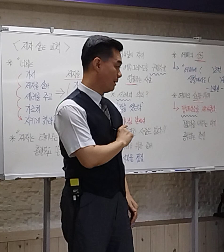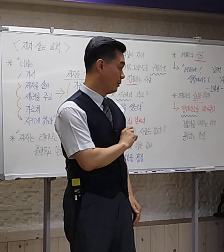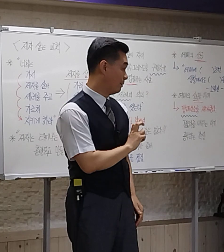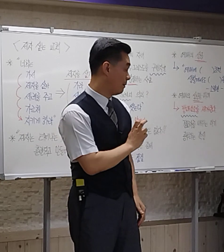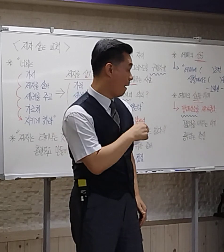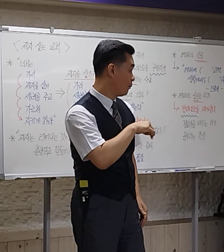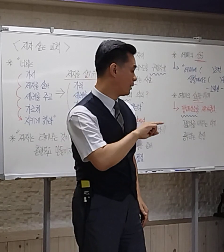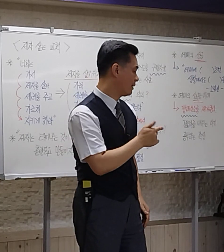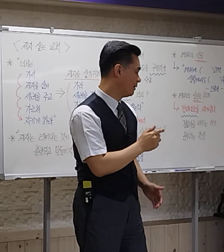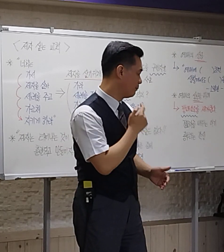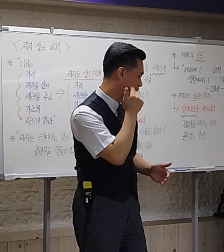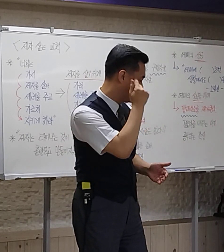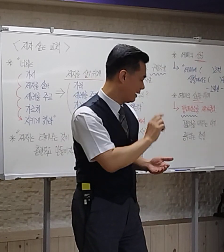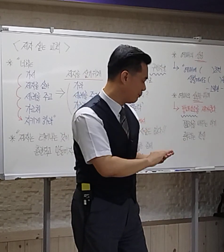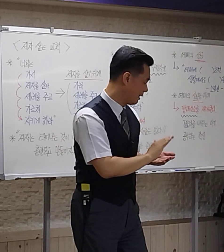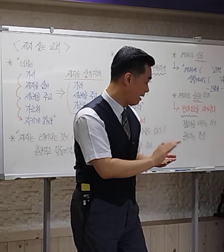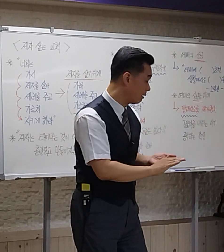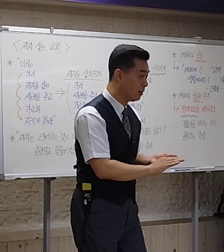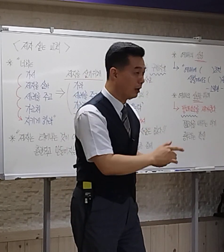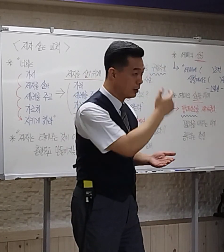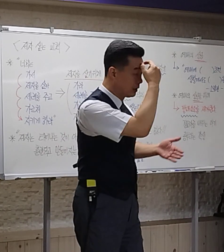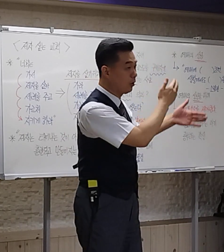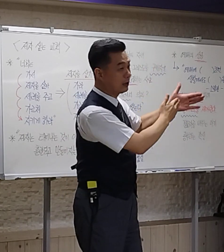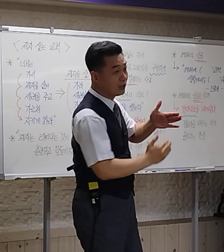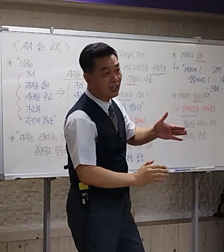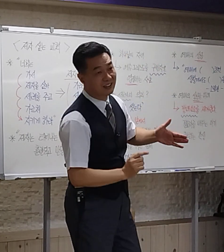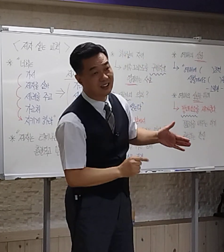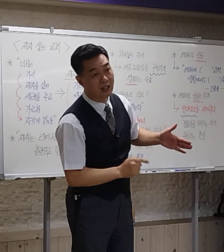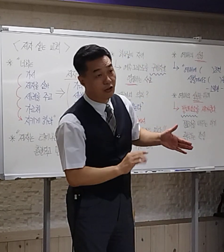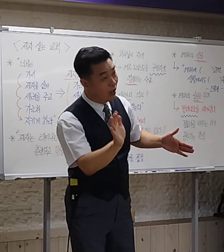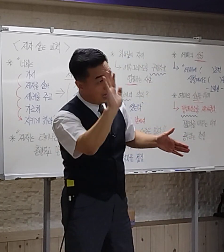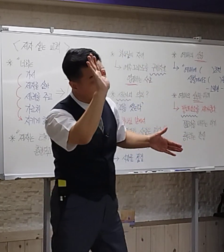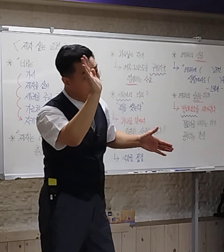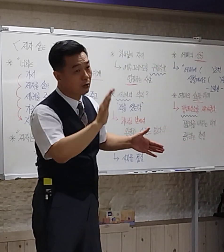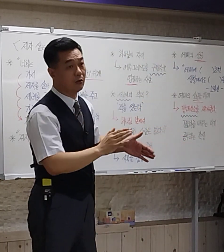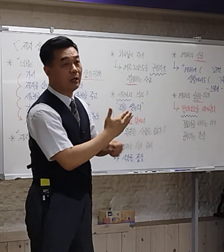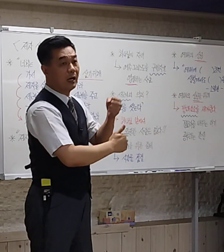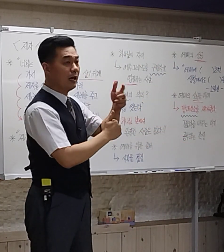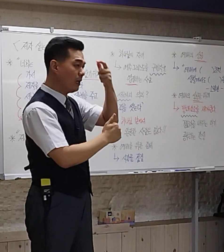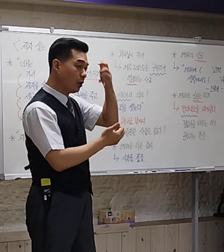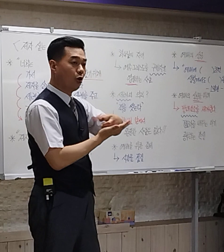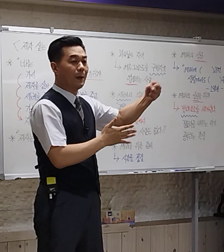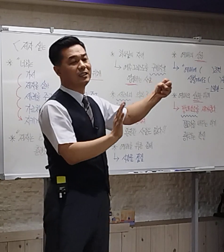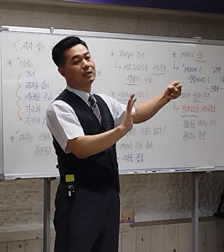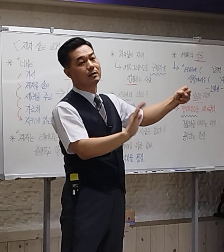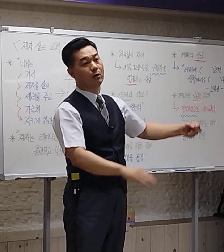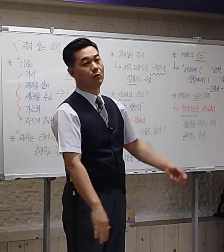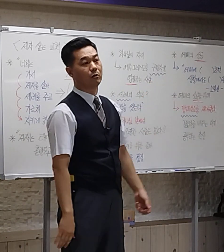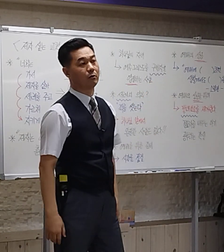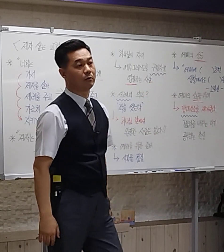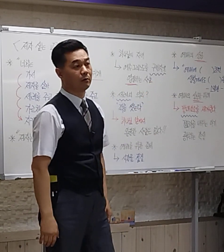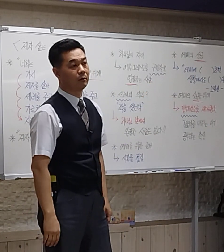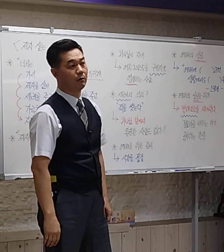이름은 오상근 목사입니다 하면 기도가 땡탈락 된다니까요. 안 돼요. 하나님 기도를 받지 않으세요.